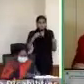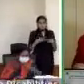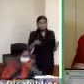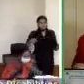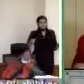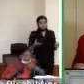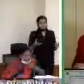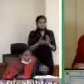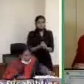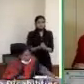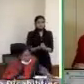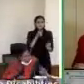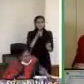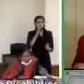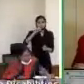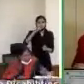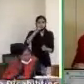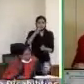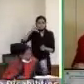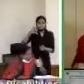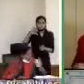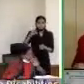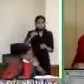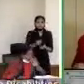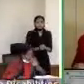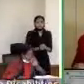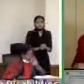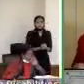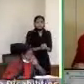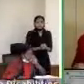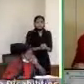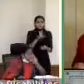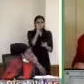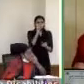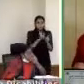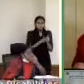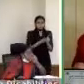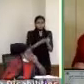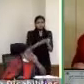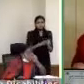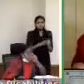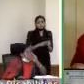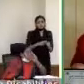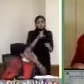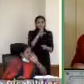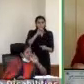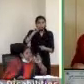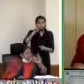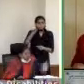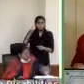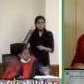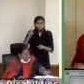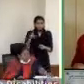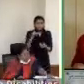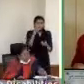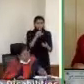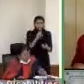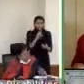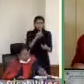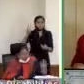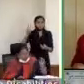लाभार्थी। वर्ष 2019-20 लगभग 5 लाख, वर्ष 2020-21 लगभग 4